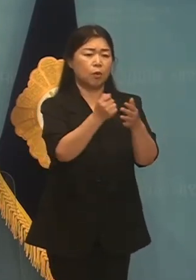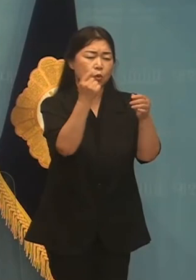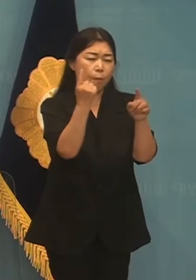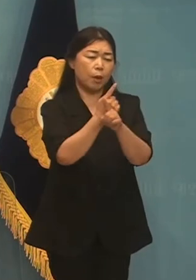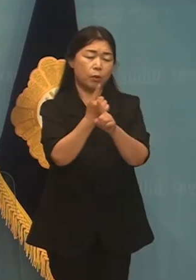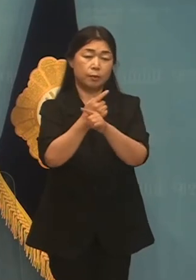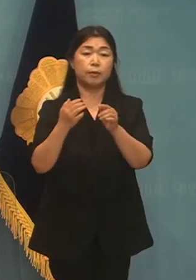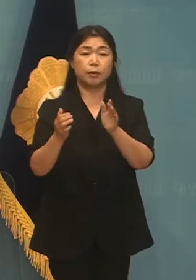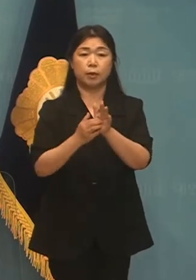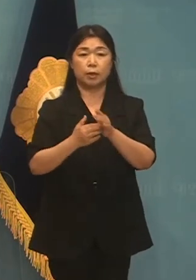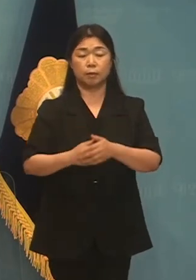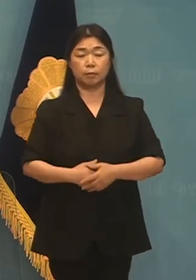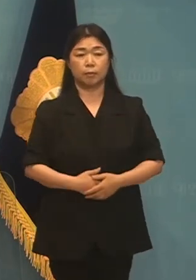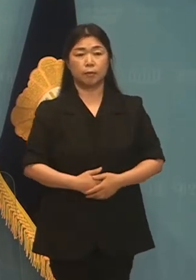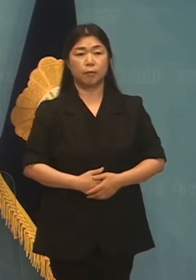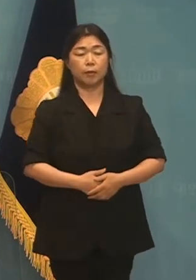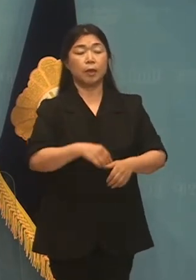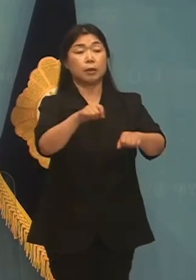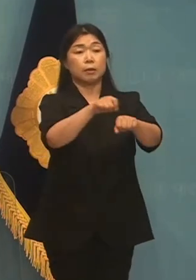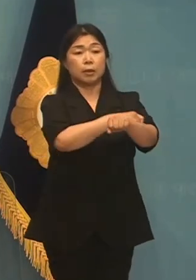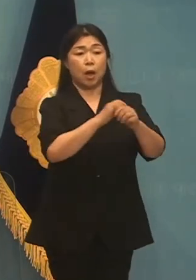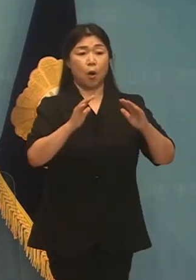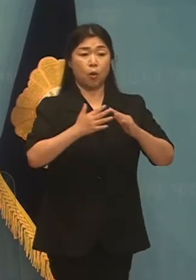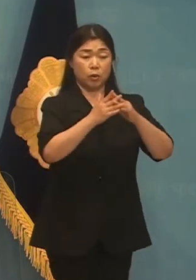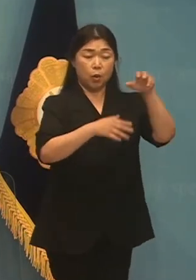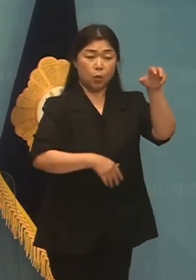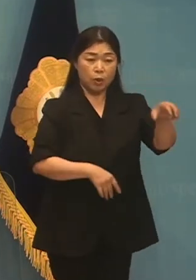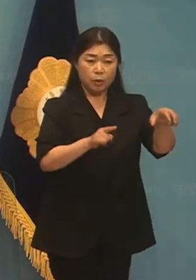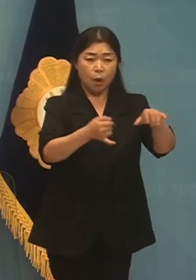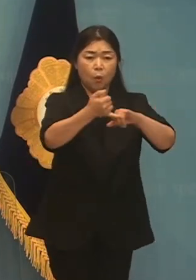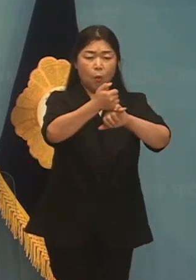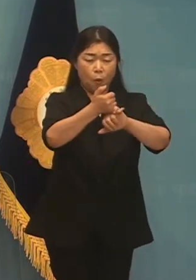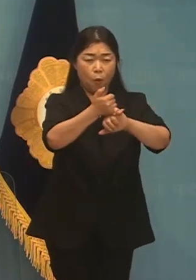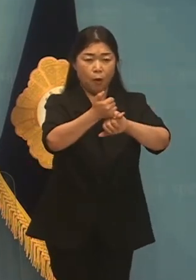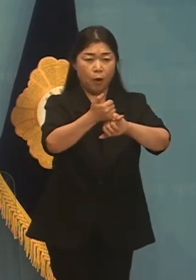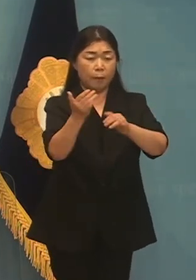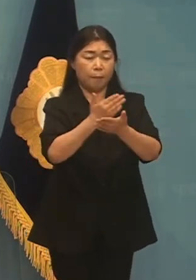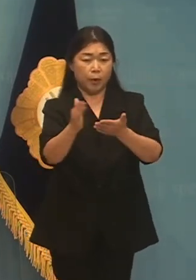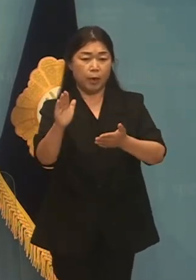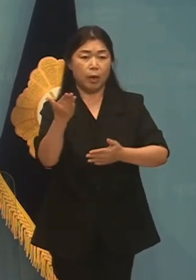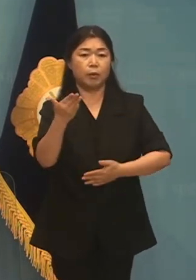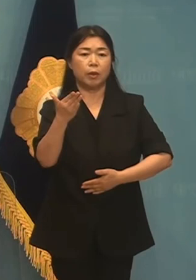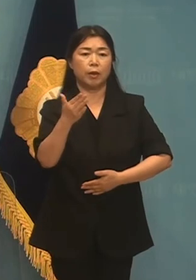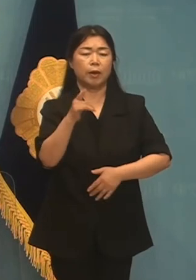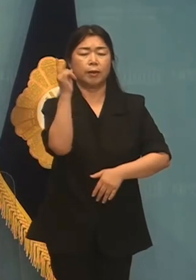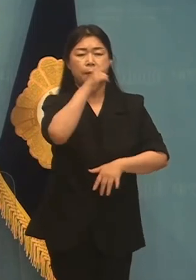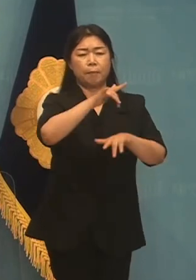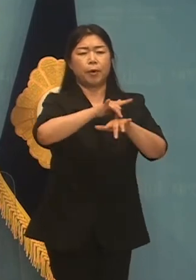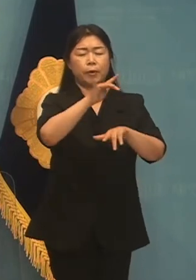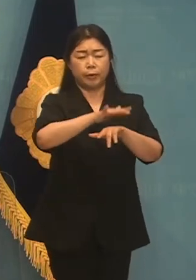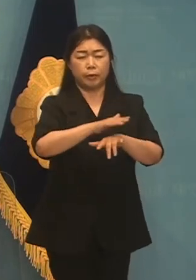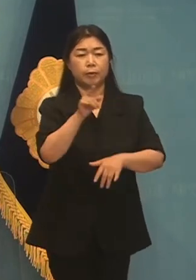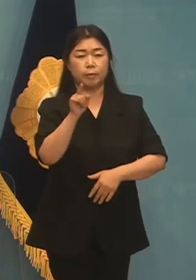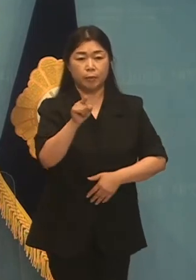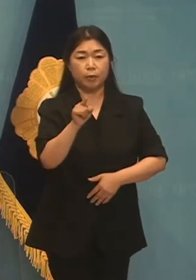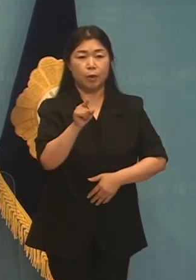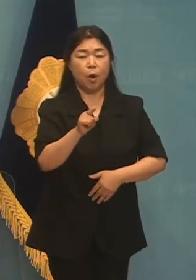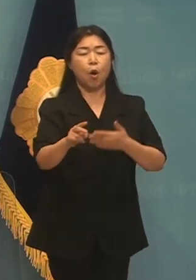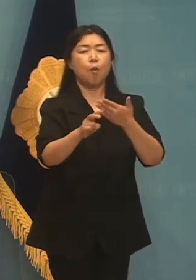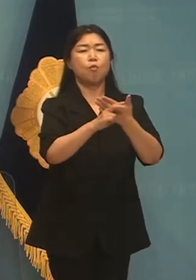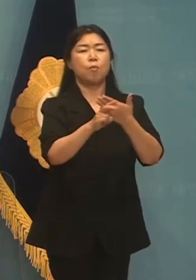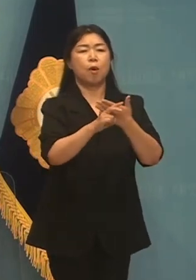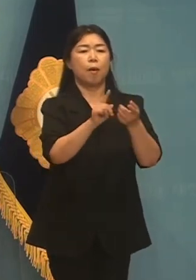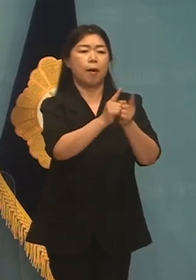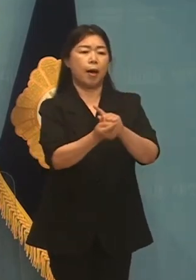보완했습니다. 특히 건설 현장에서 반드시 제거해야 할 악성 종양인